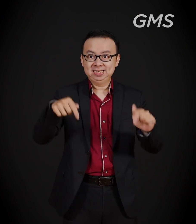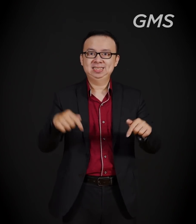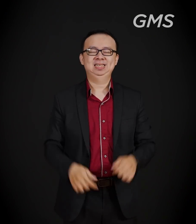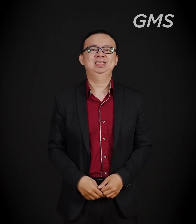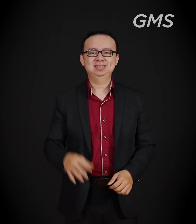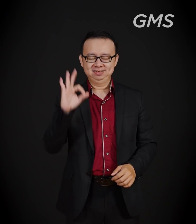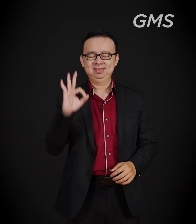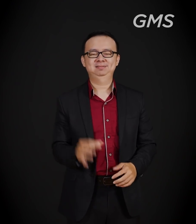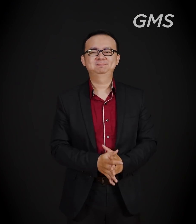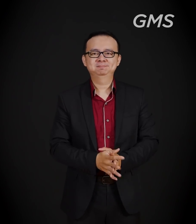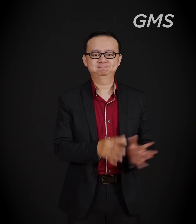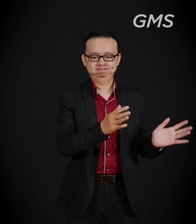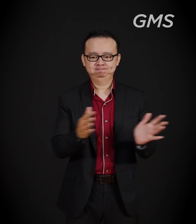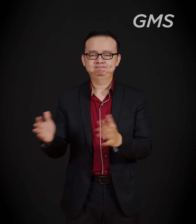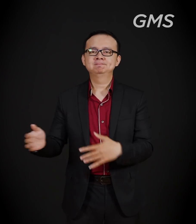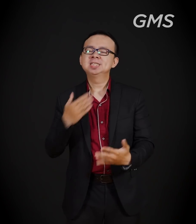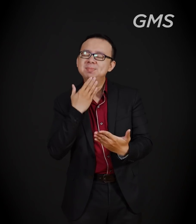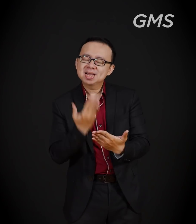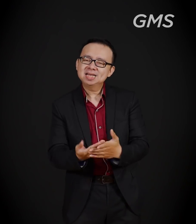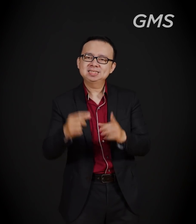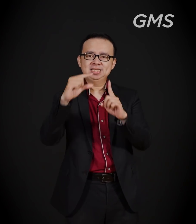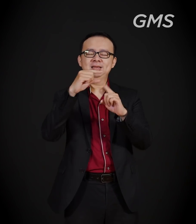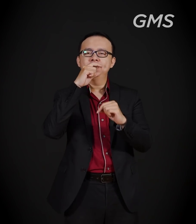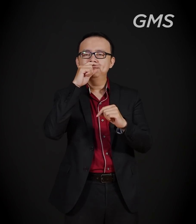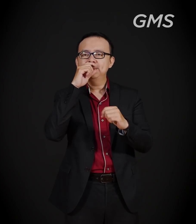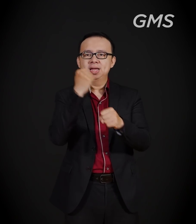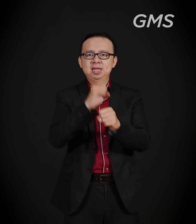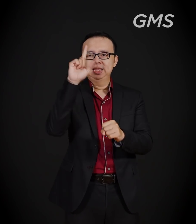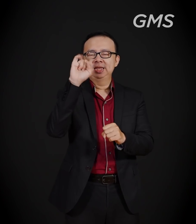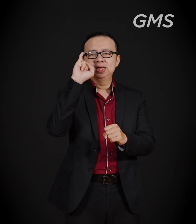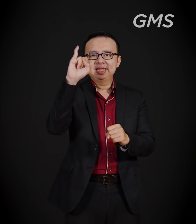Puji Tuhan. Terima kasih Pak Gilbert.